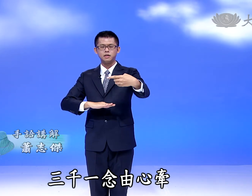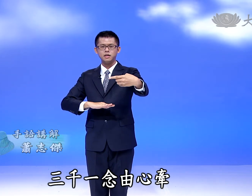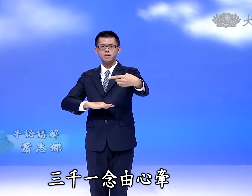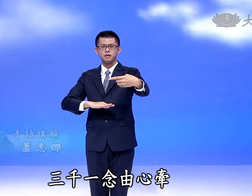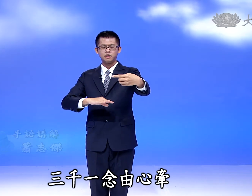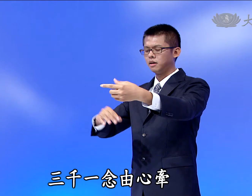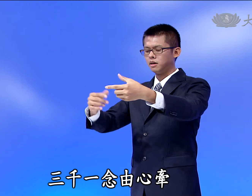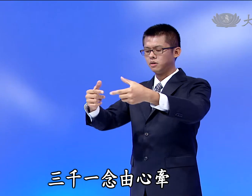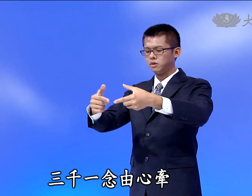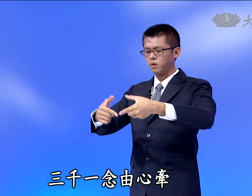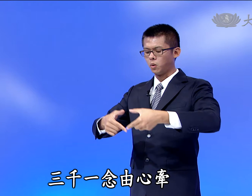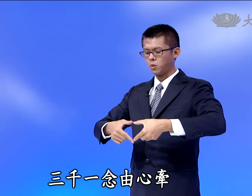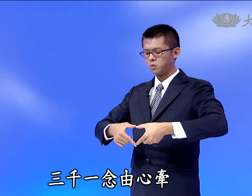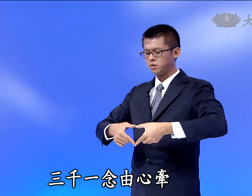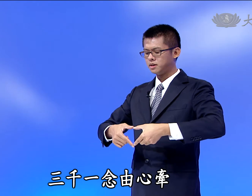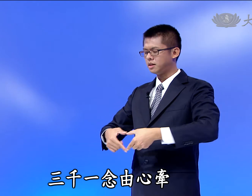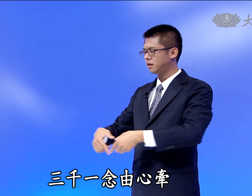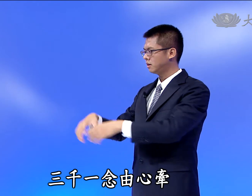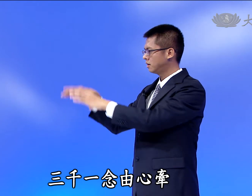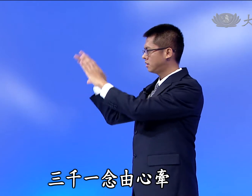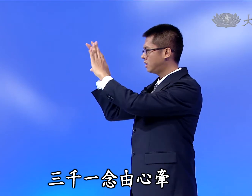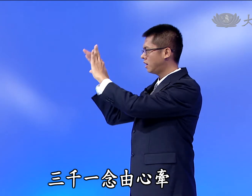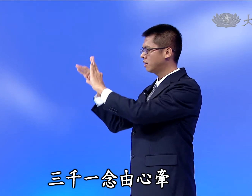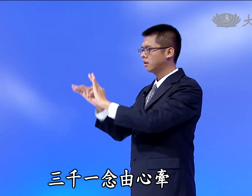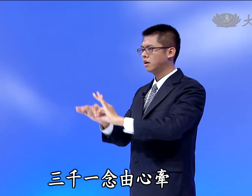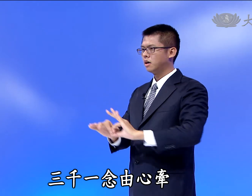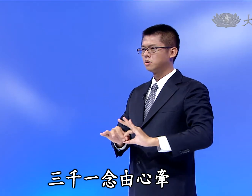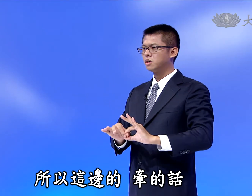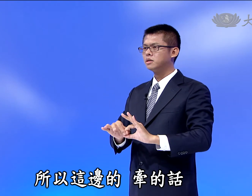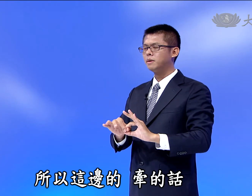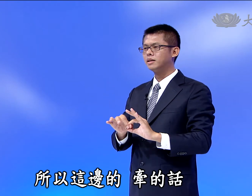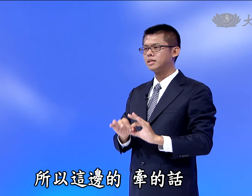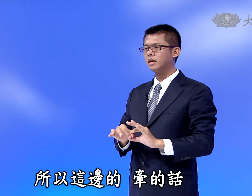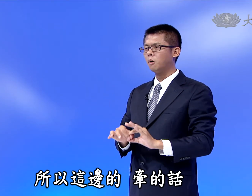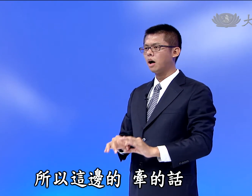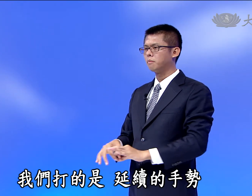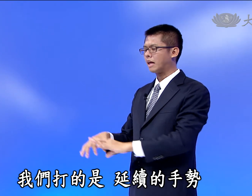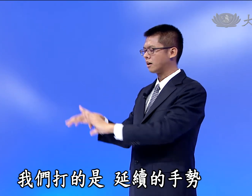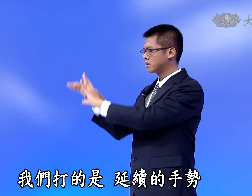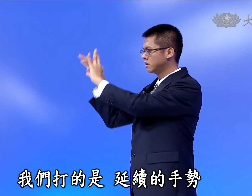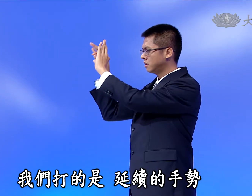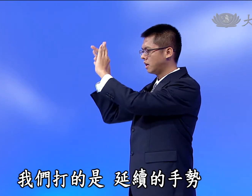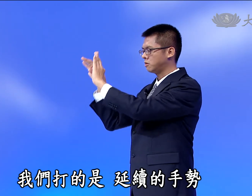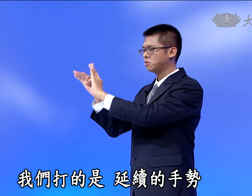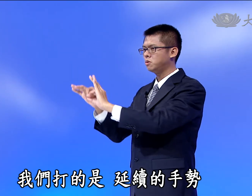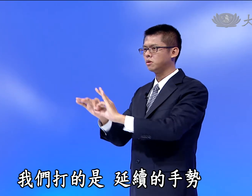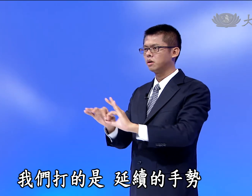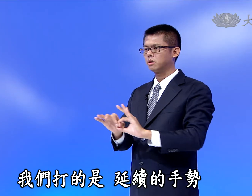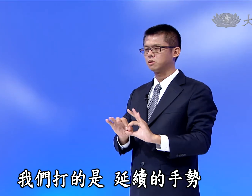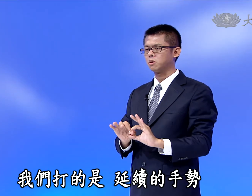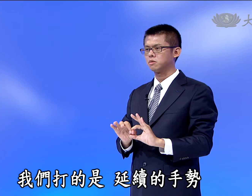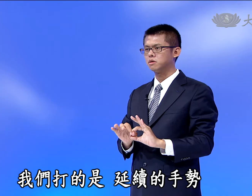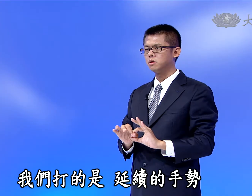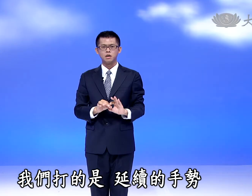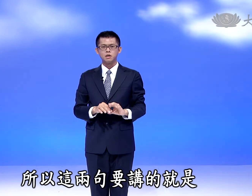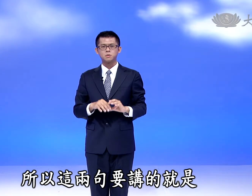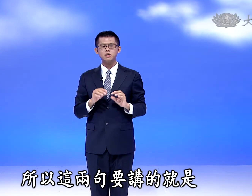念由心牵。所以这边的牵的话，我们打的是延续的手势。所以这